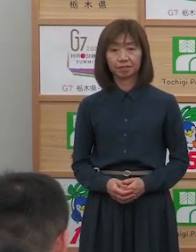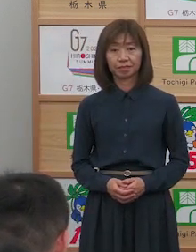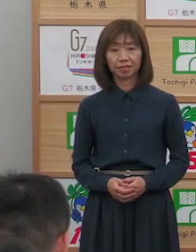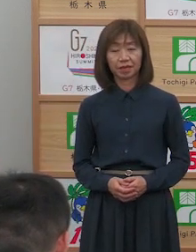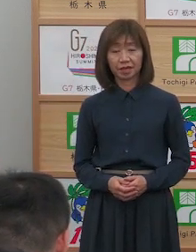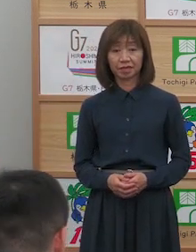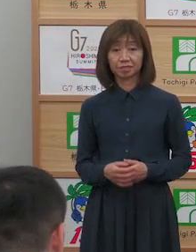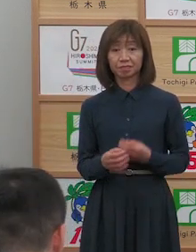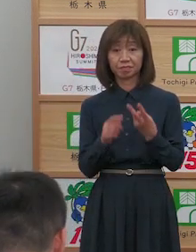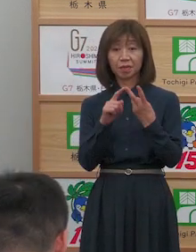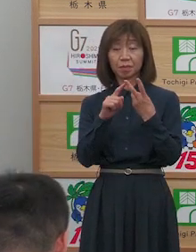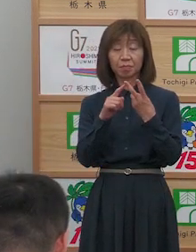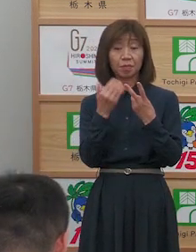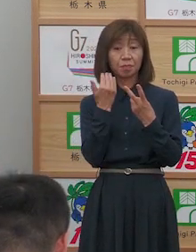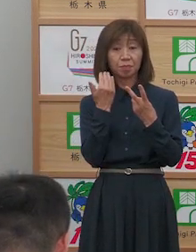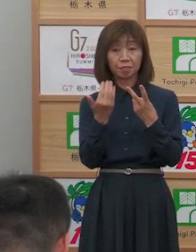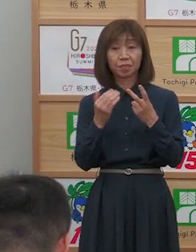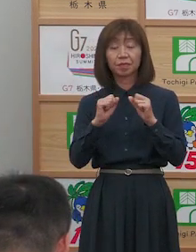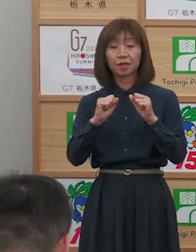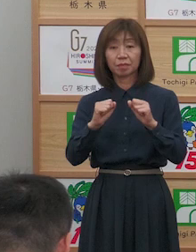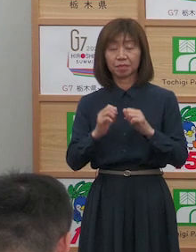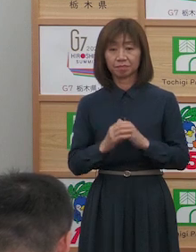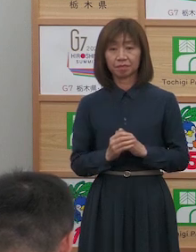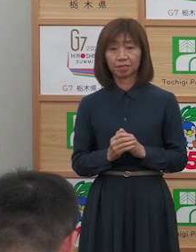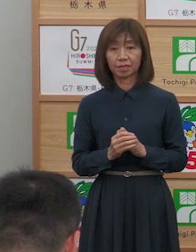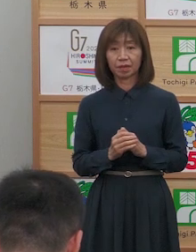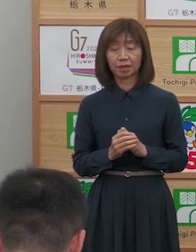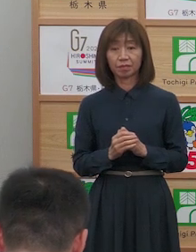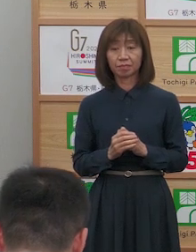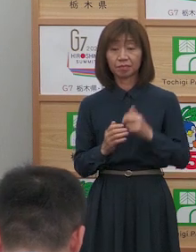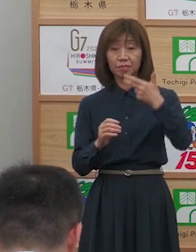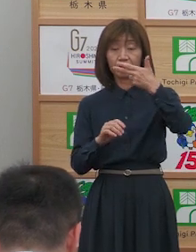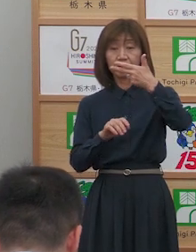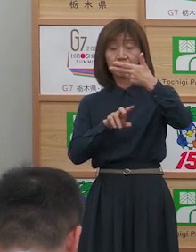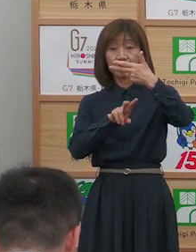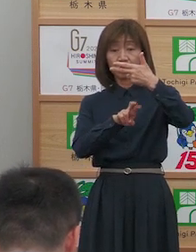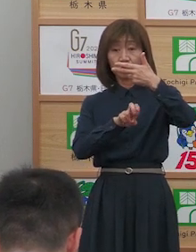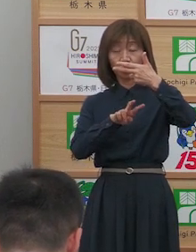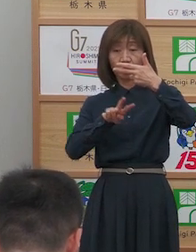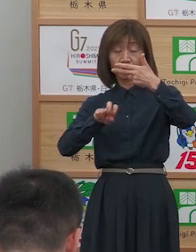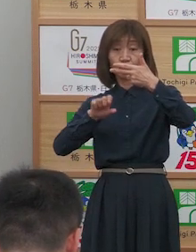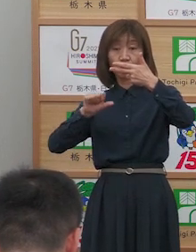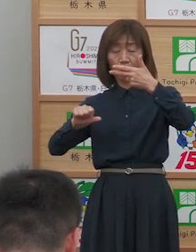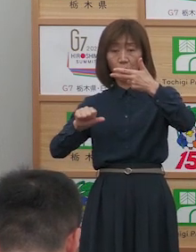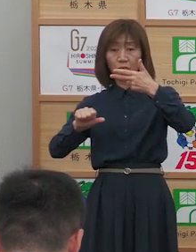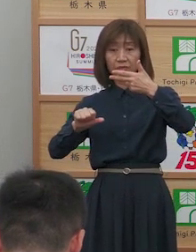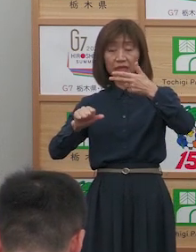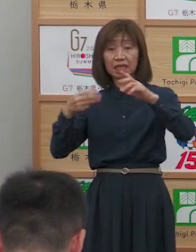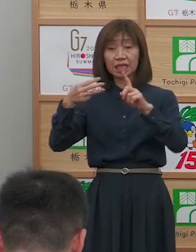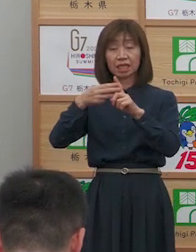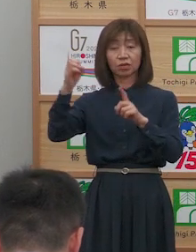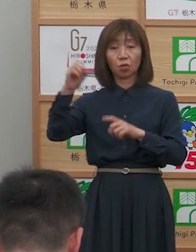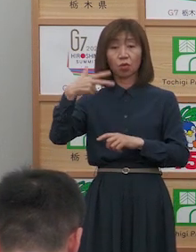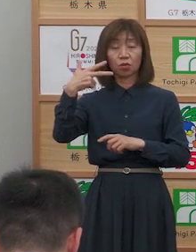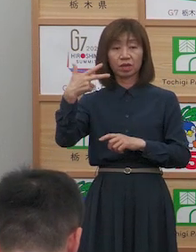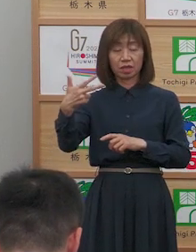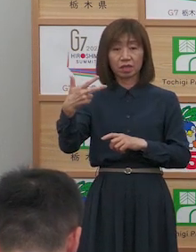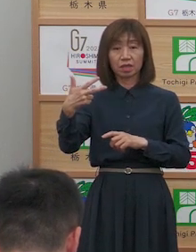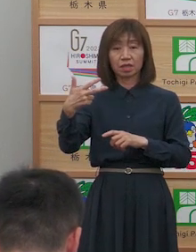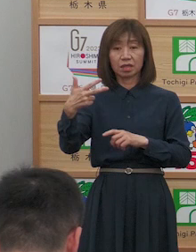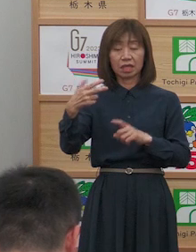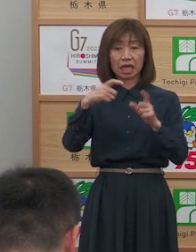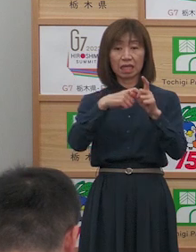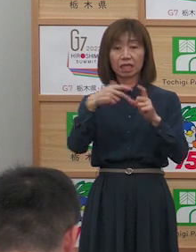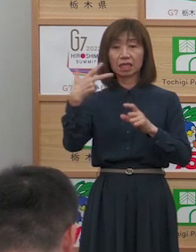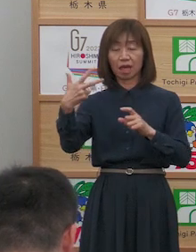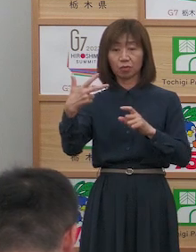代表質問もう一問させていただきます。今月24日から2日間日光市で G7 男女共同参画担当大